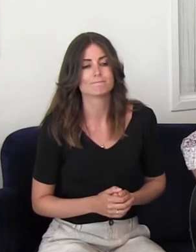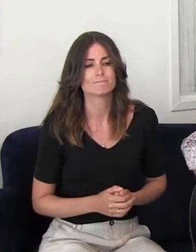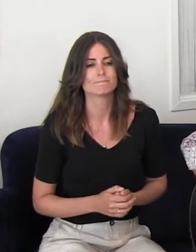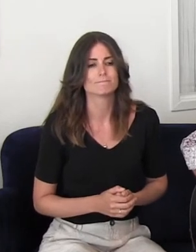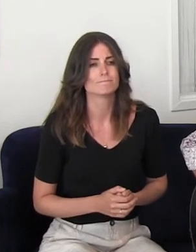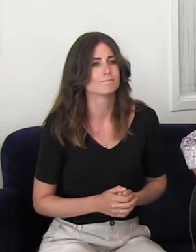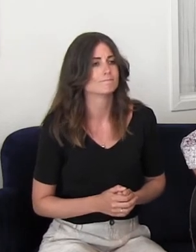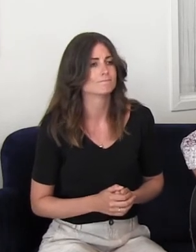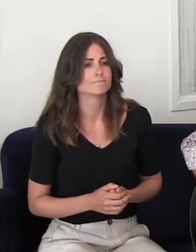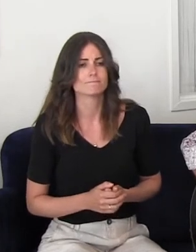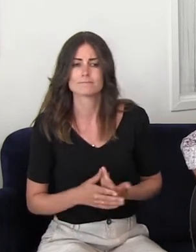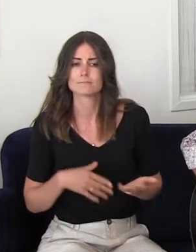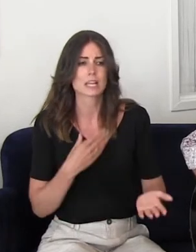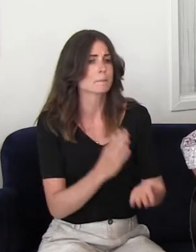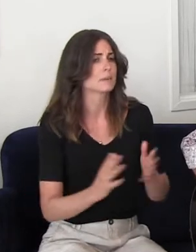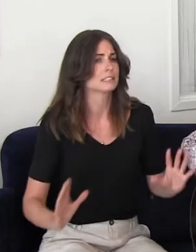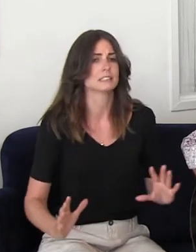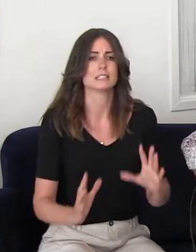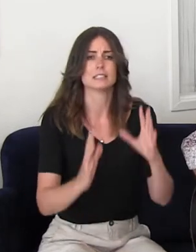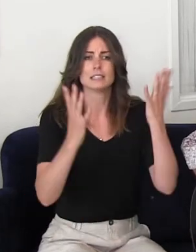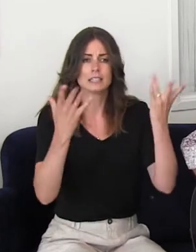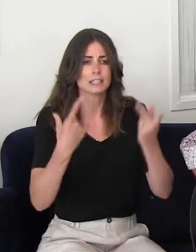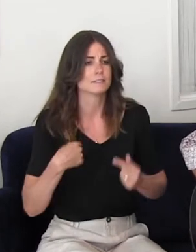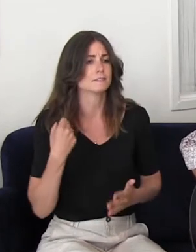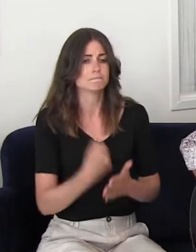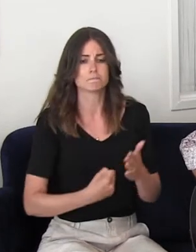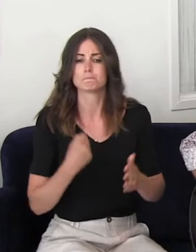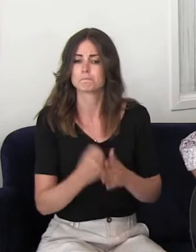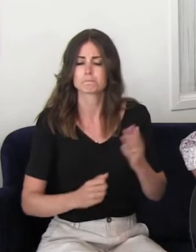Vem i världen mitt i livets strid